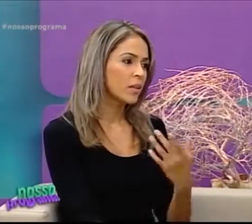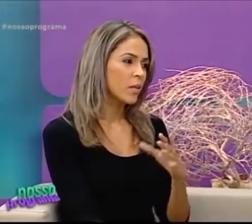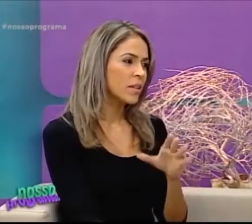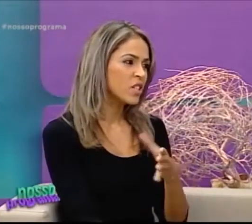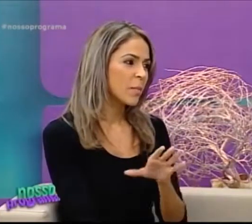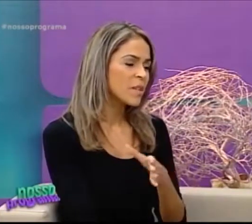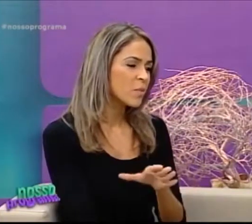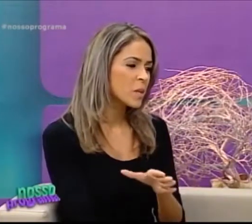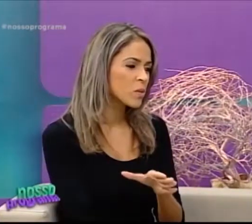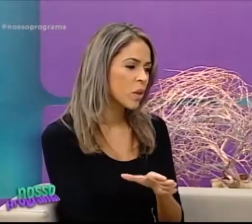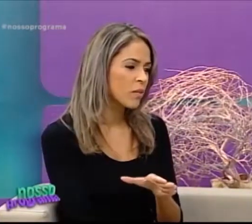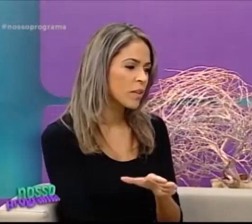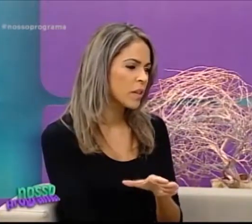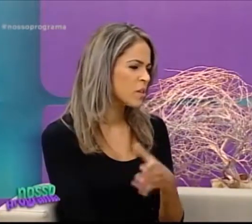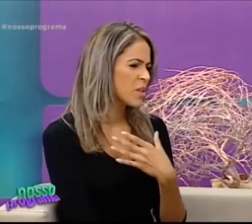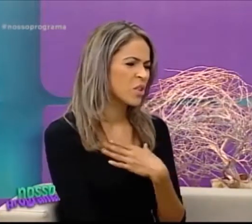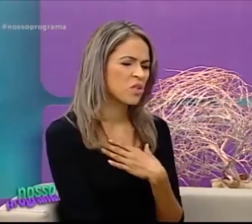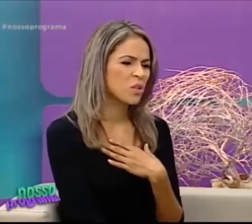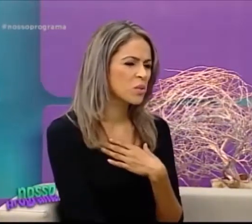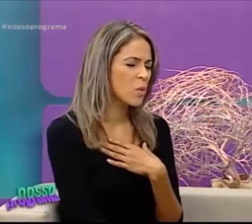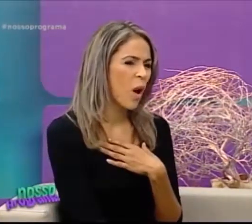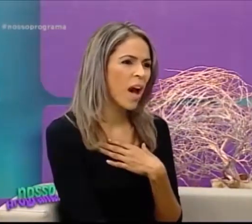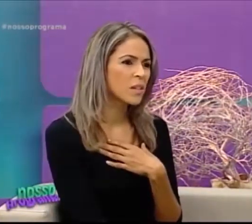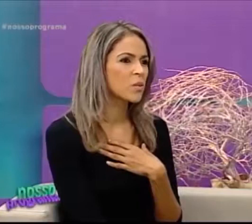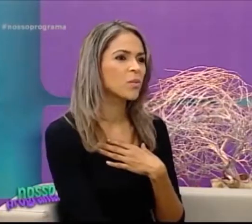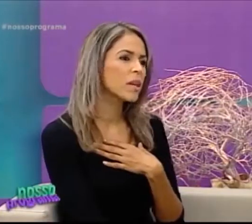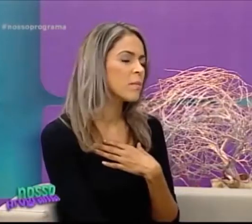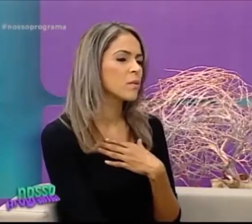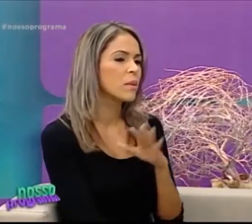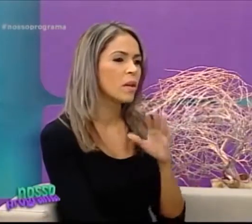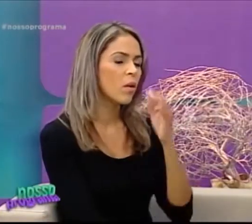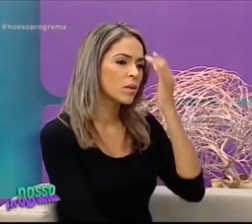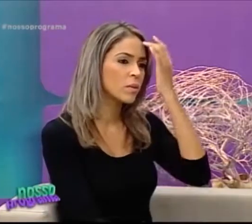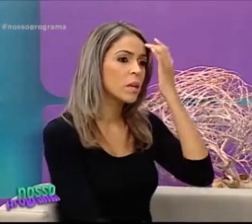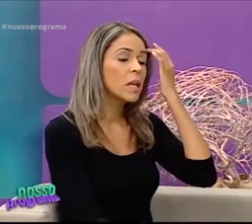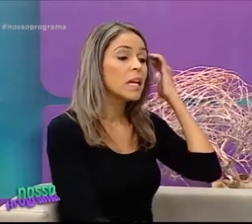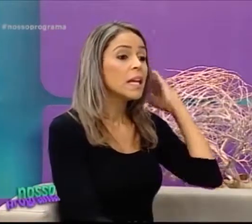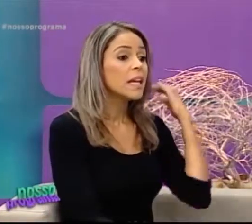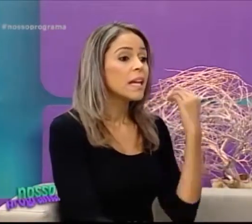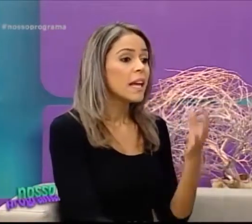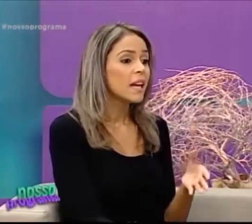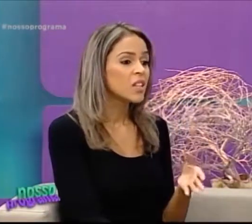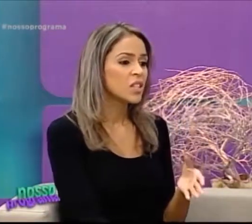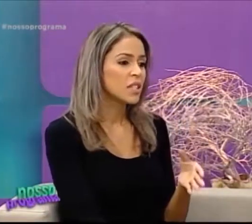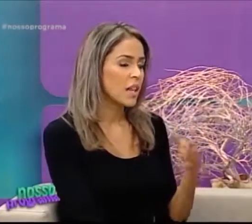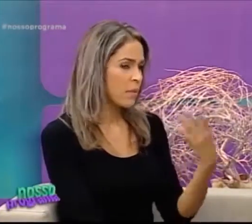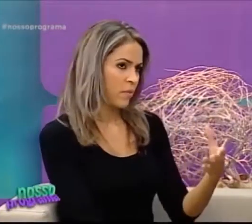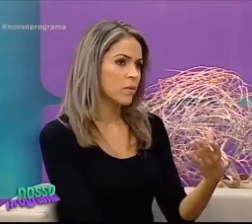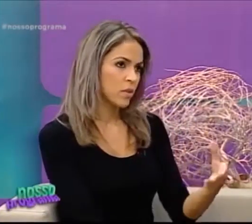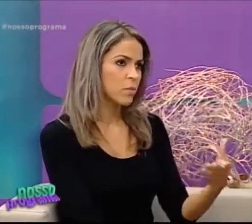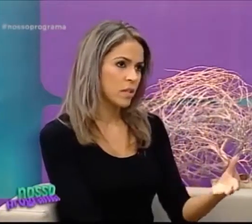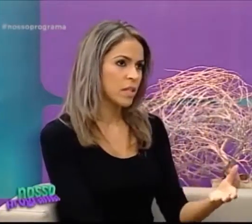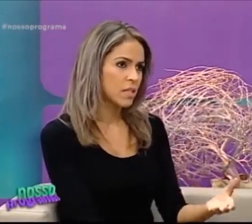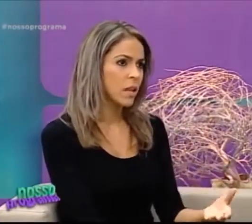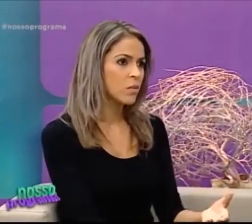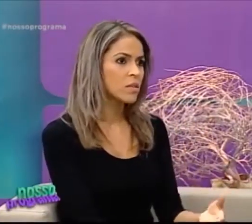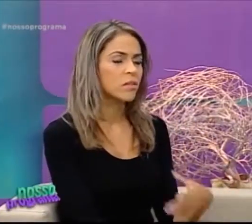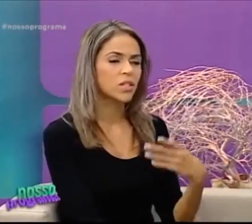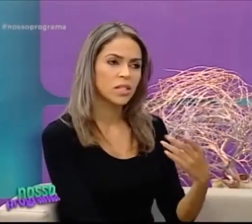Quando ele tinha mais ou menos 9 anos, eu acho que eu tinha uns 4, não lembro, não me recordo. Nós somos cristãos, então a gente sempre